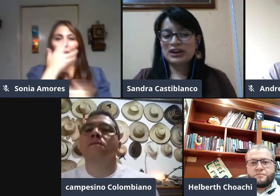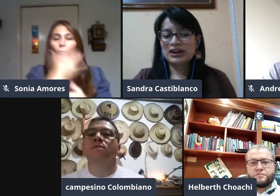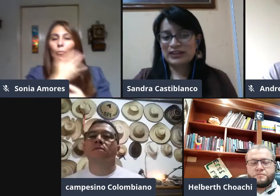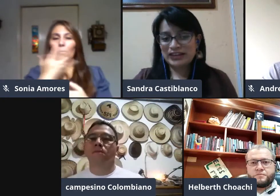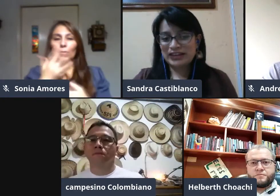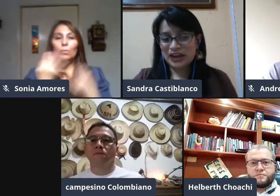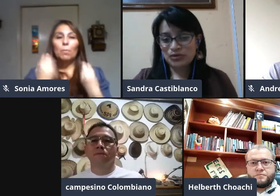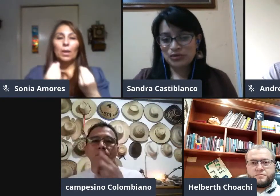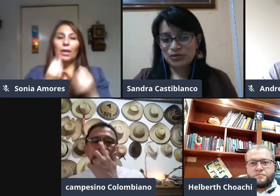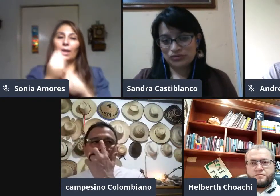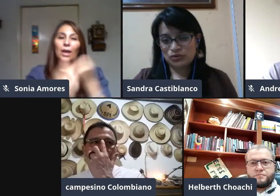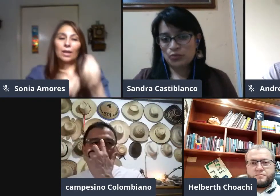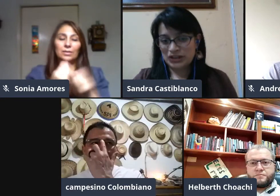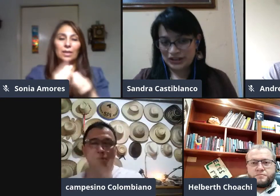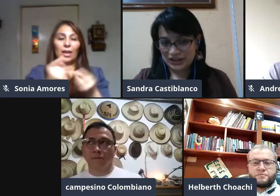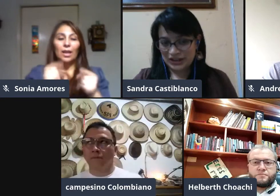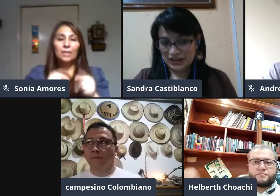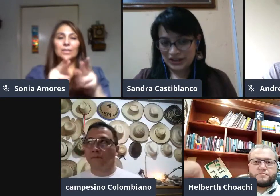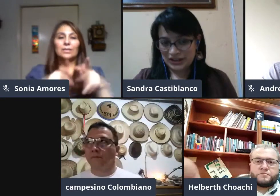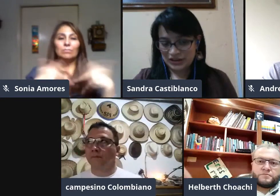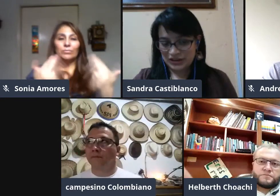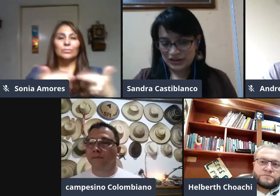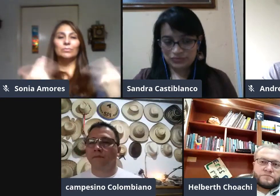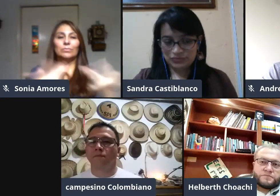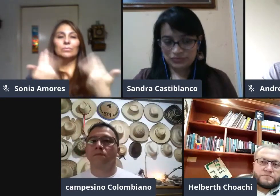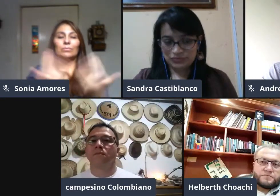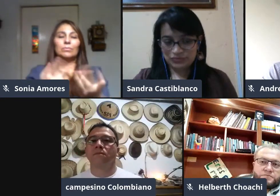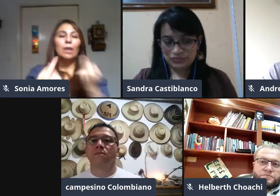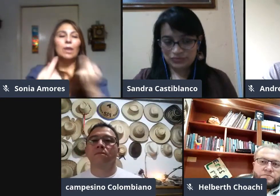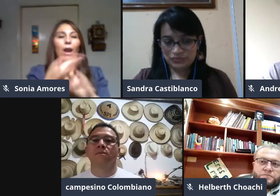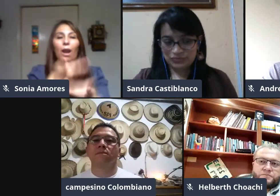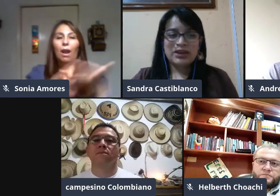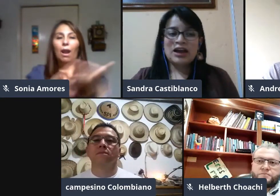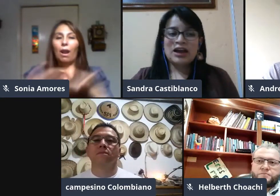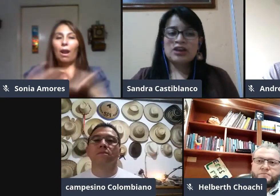estas jornadas de diálogos comunitarios.